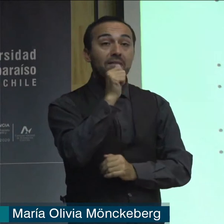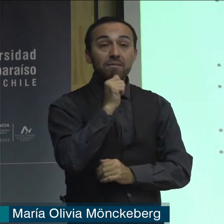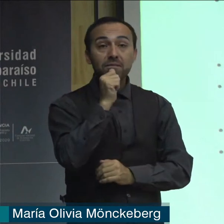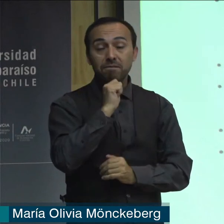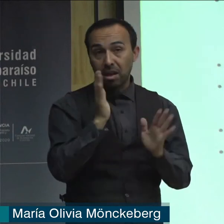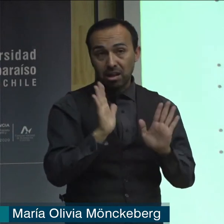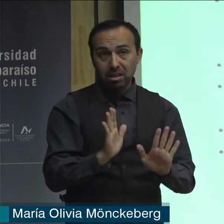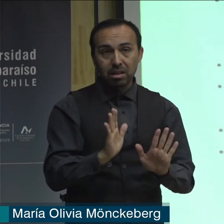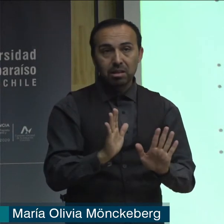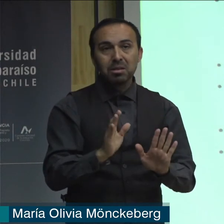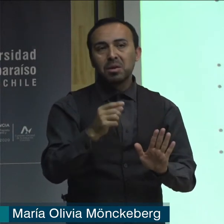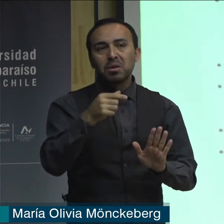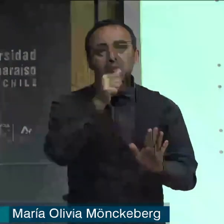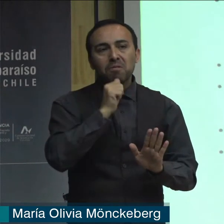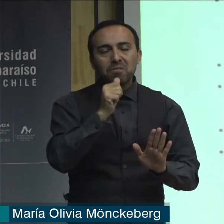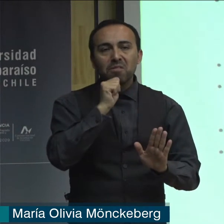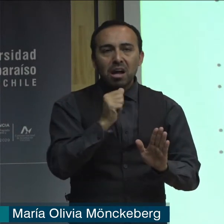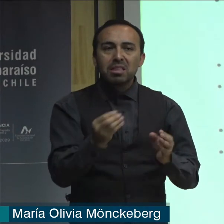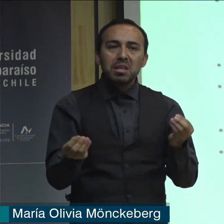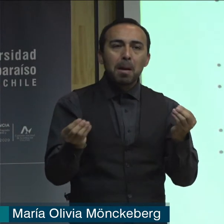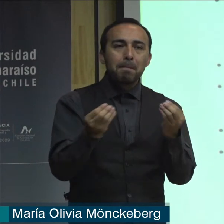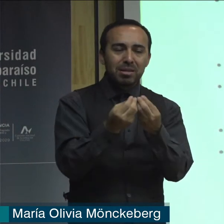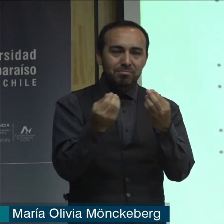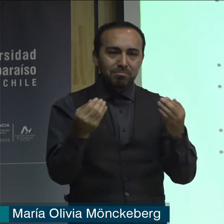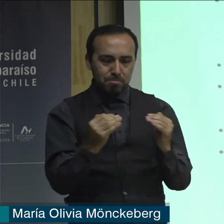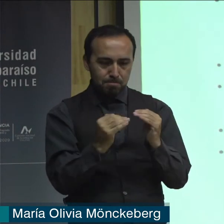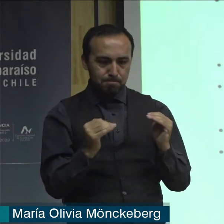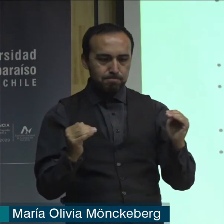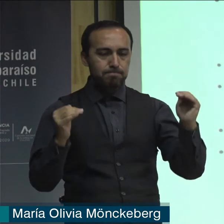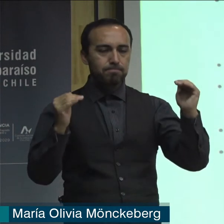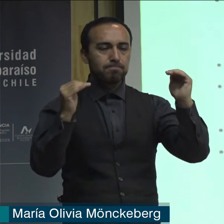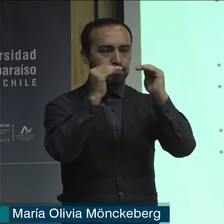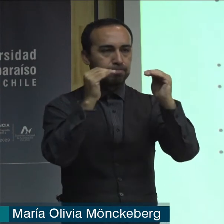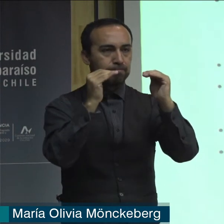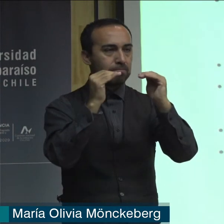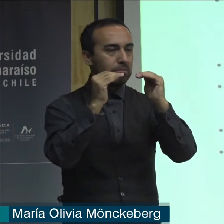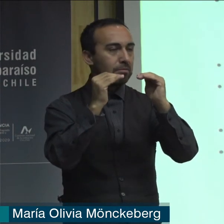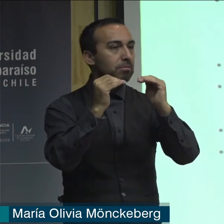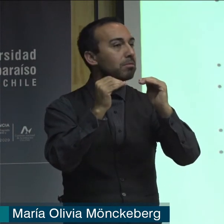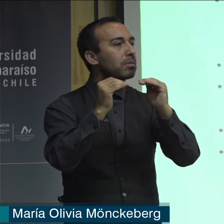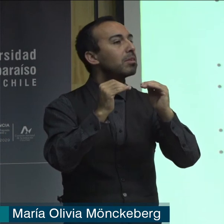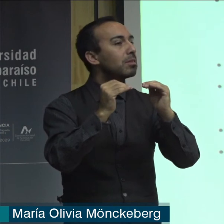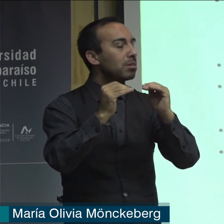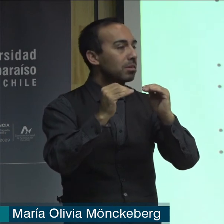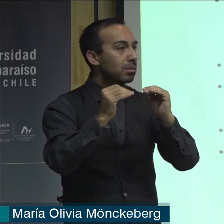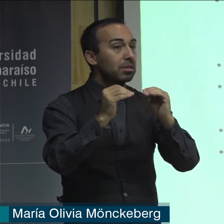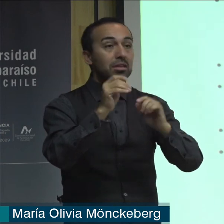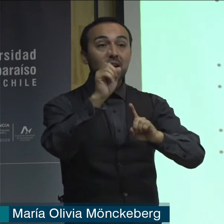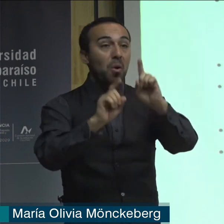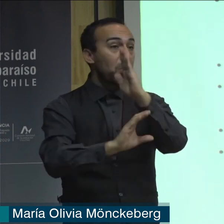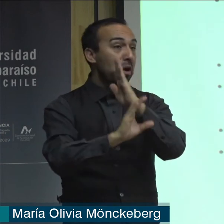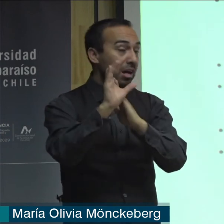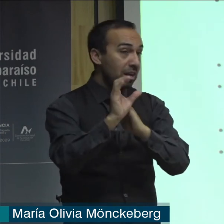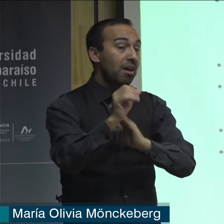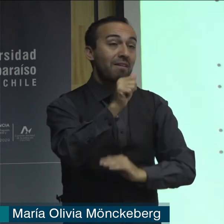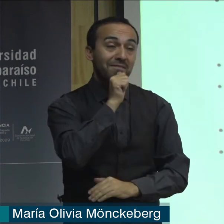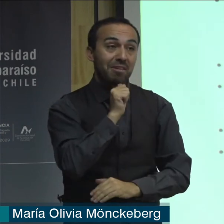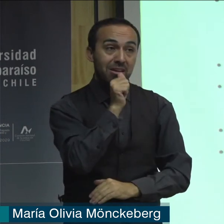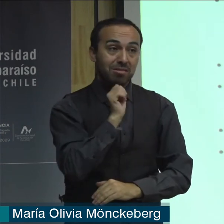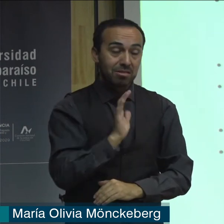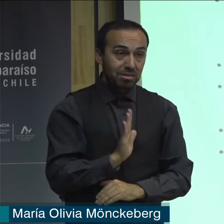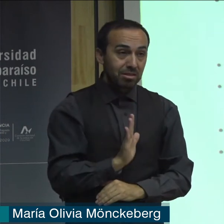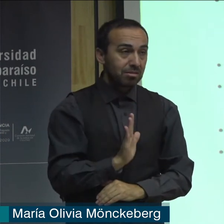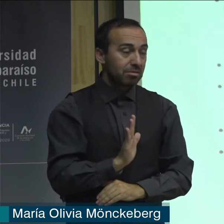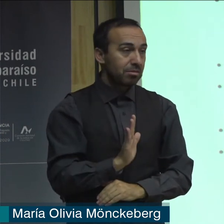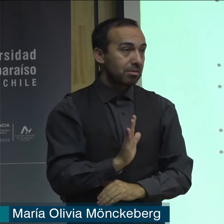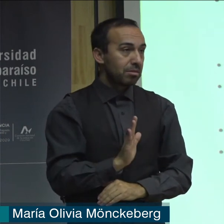equidad suficiente en alguna carrera y